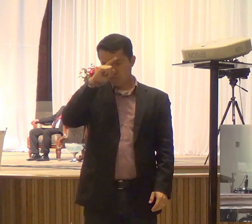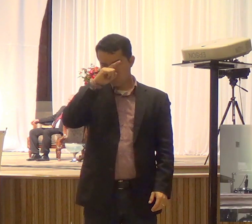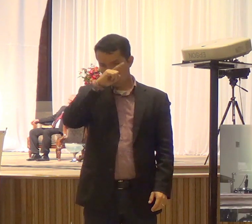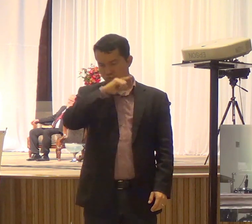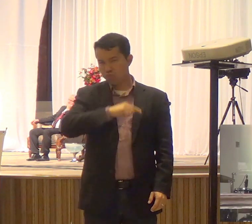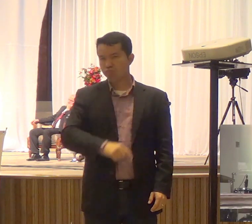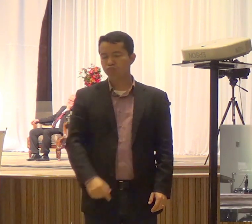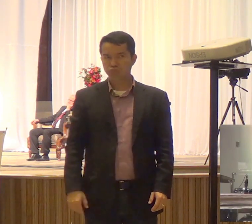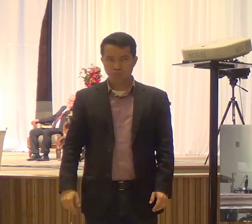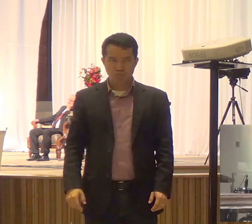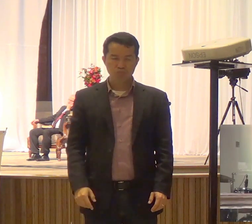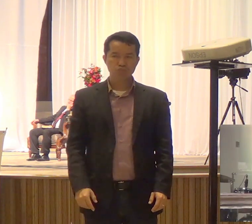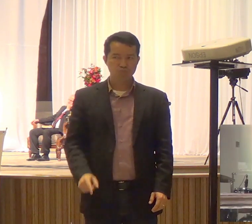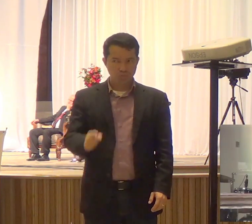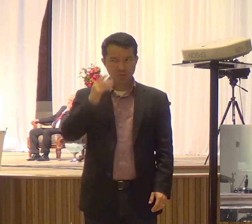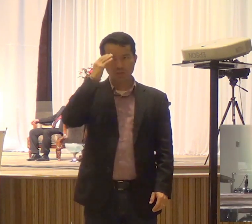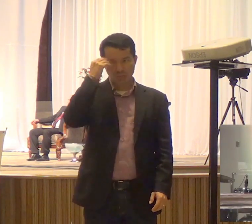fases